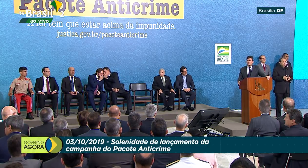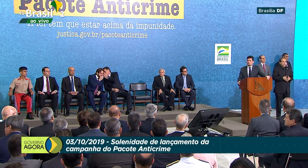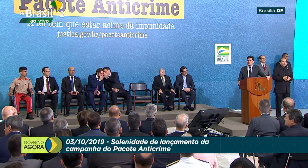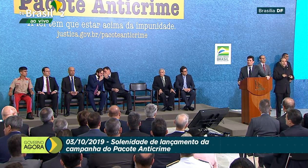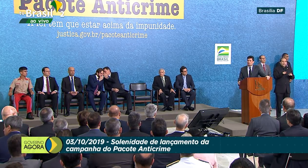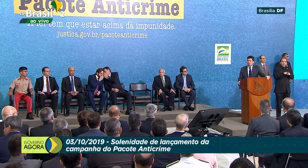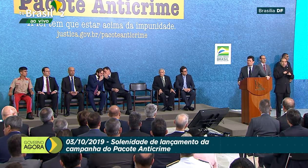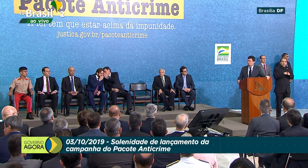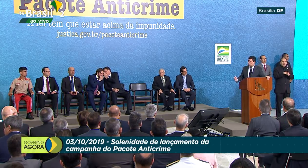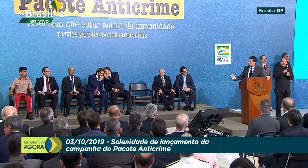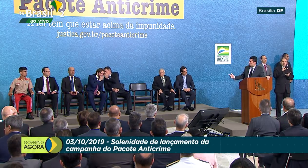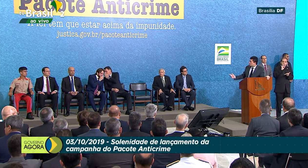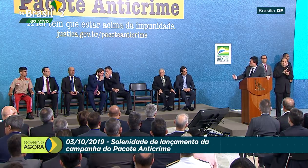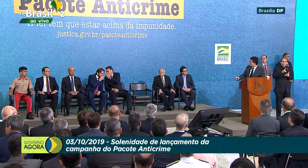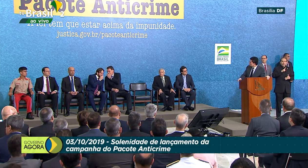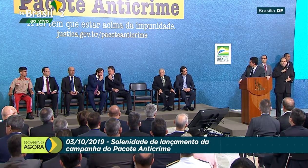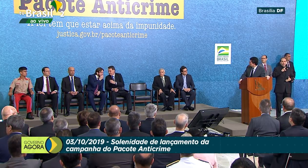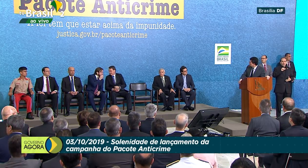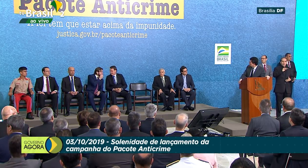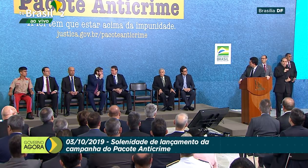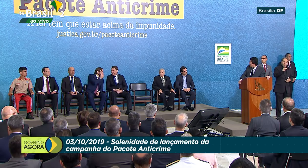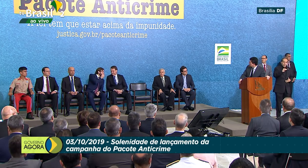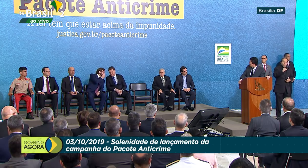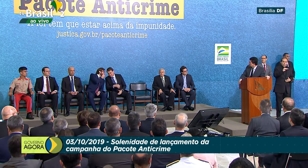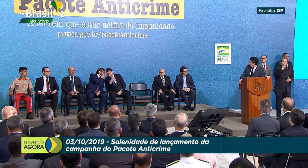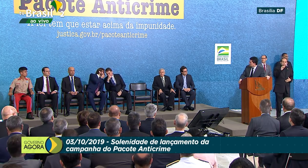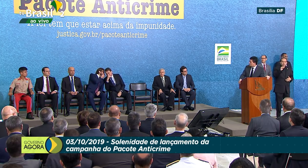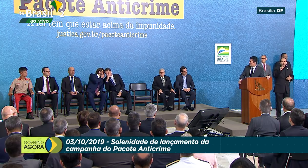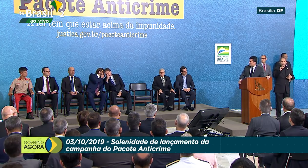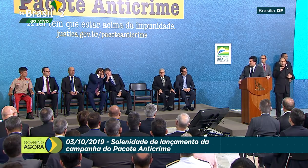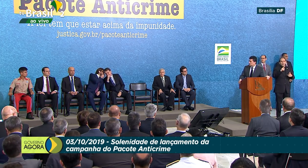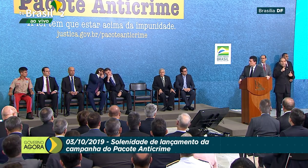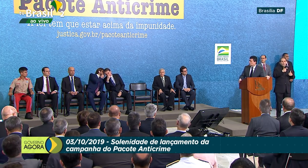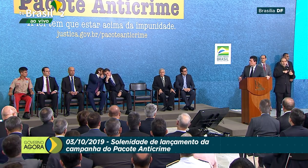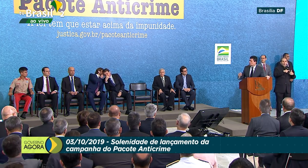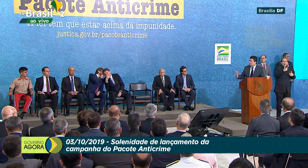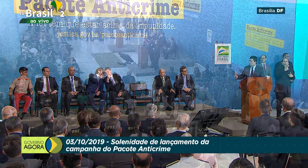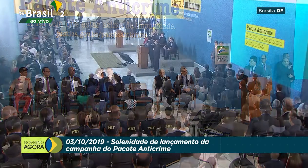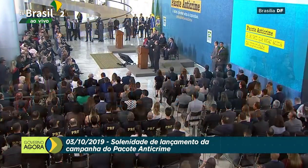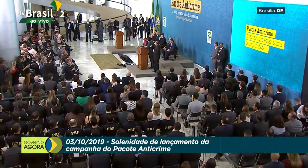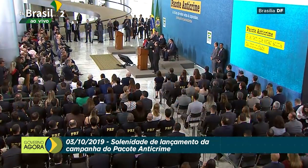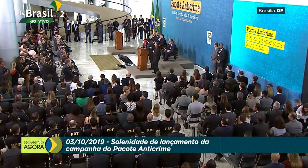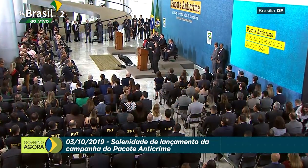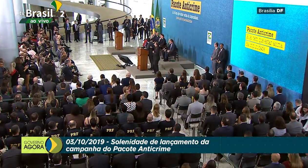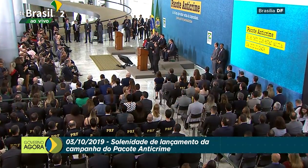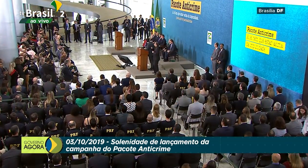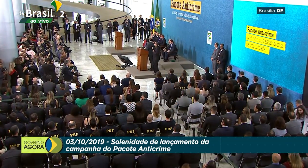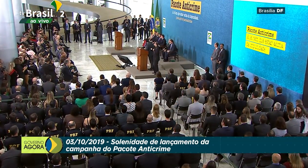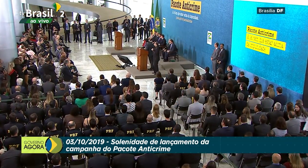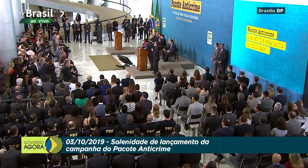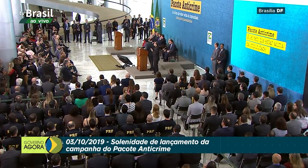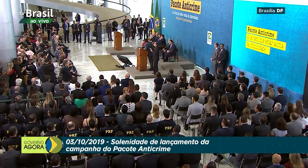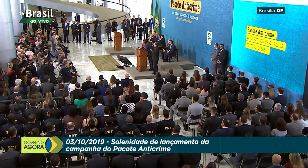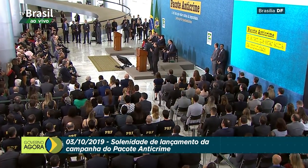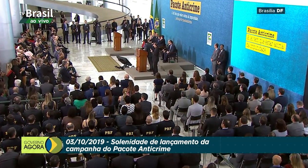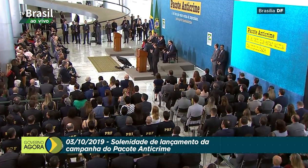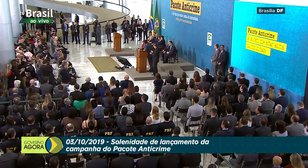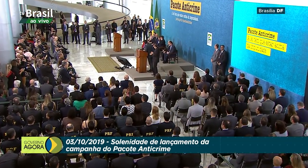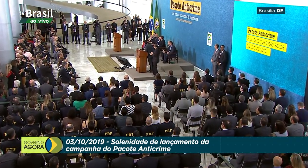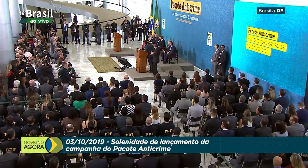Realmente houve adiamentos por motivos circunstanciais, mas o mais importante, ela está pronta no